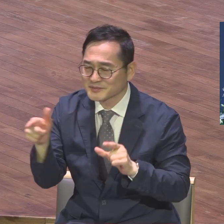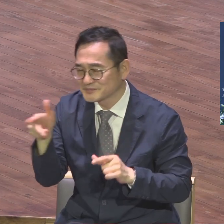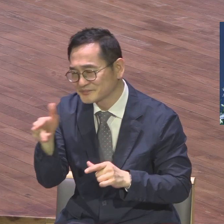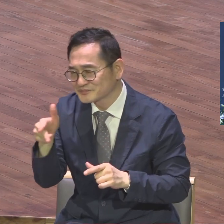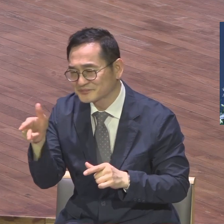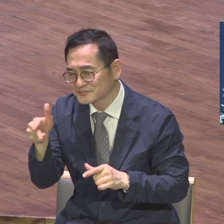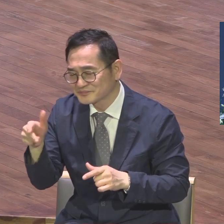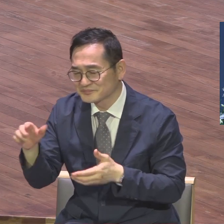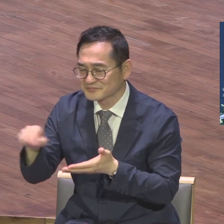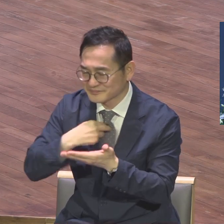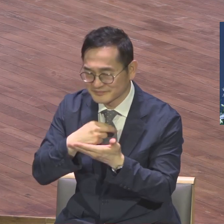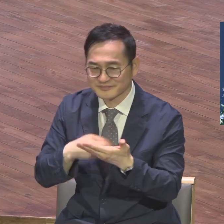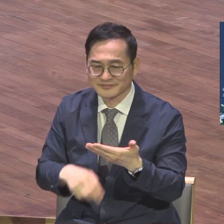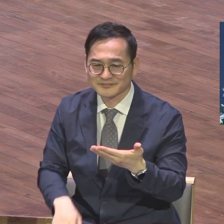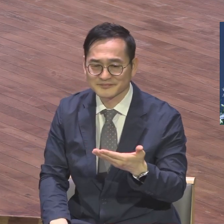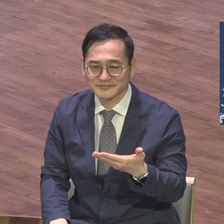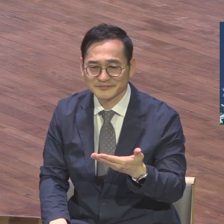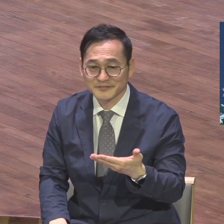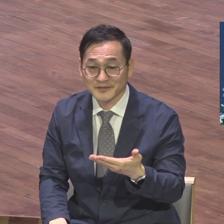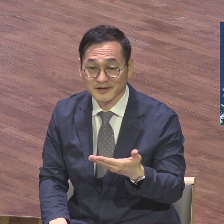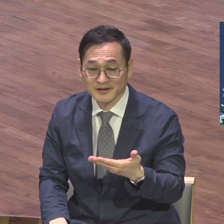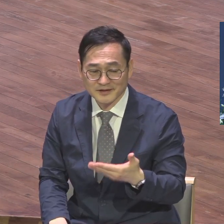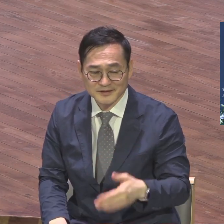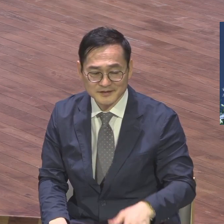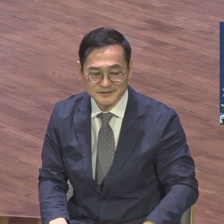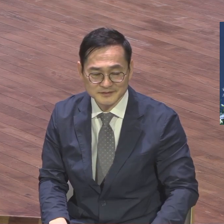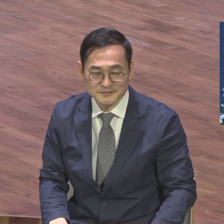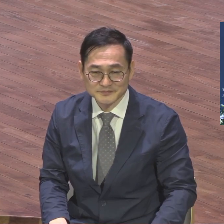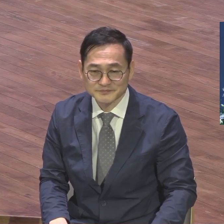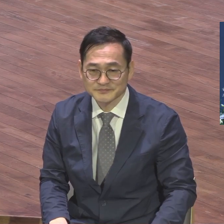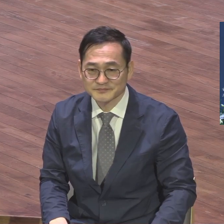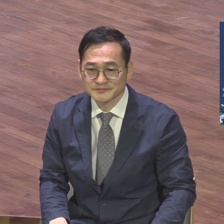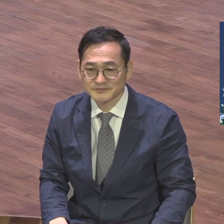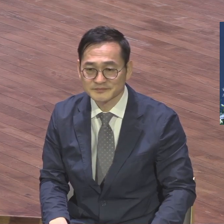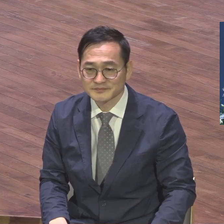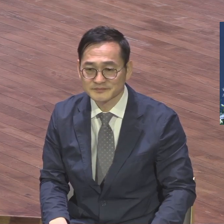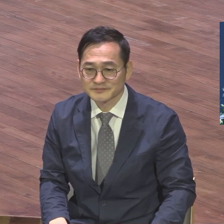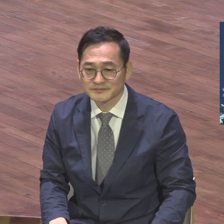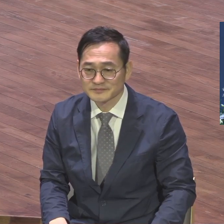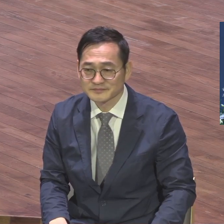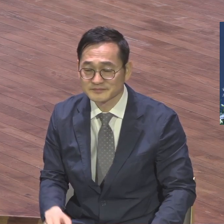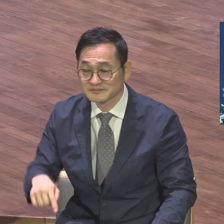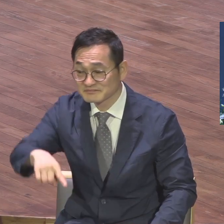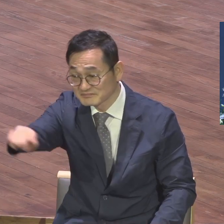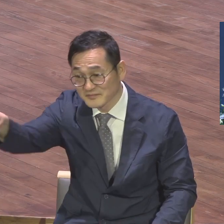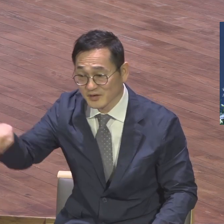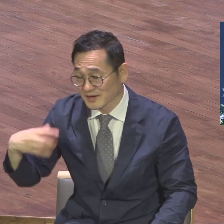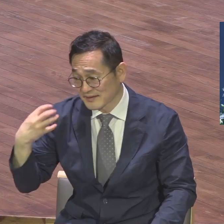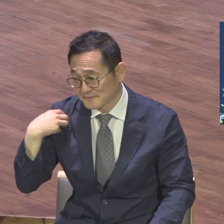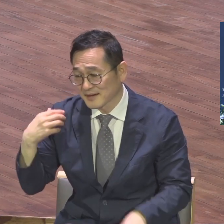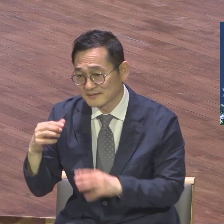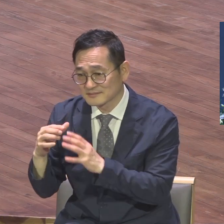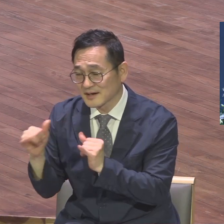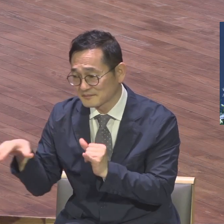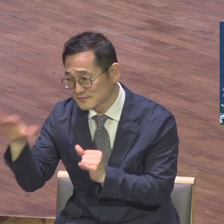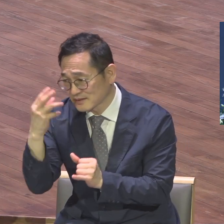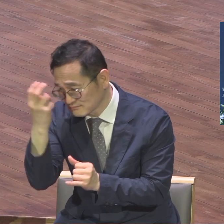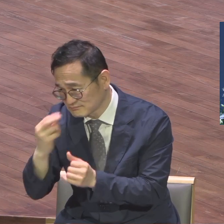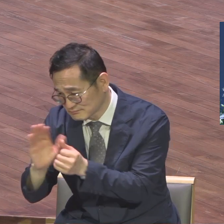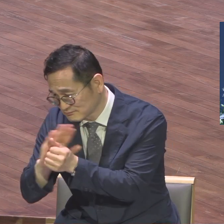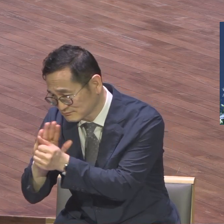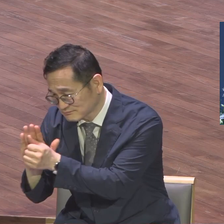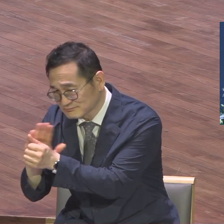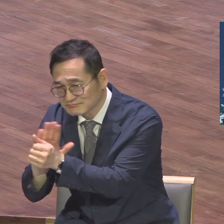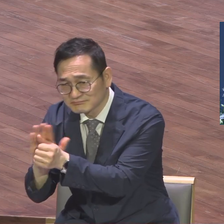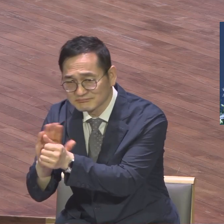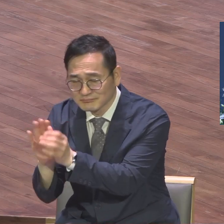그 보살을 김원희 권사님이 잘 그동안에 보호하고 관리하면서 넘어지지 않도록 지속적으로 해야